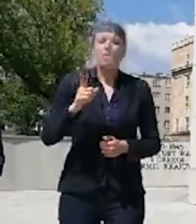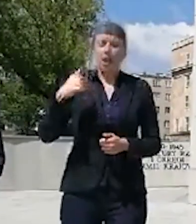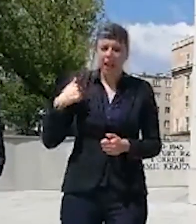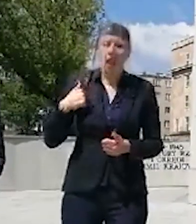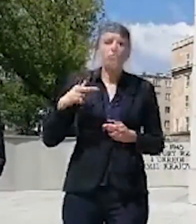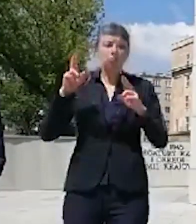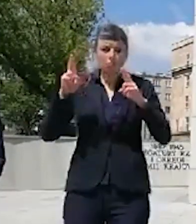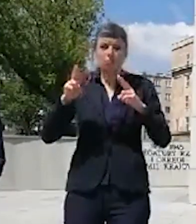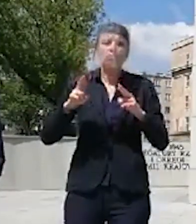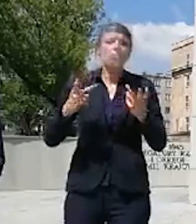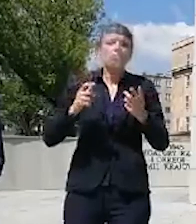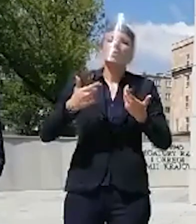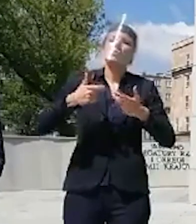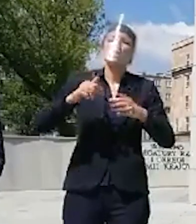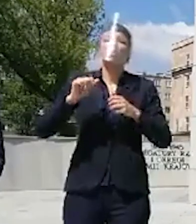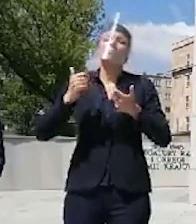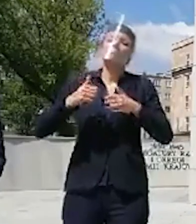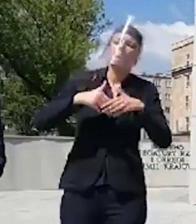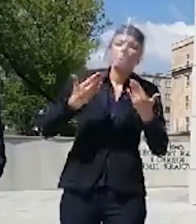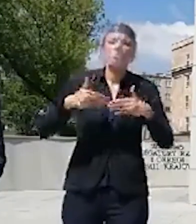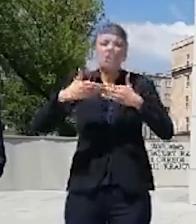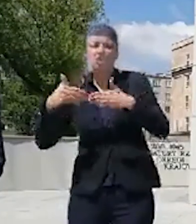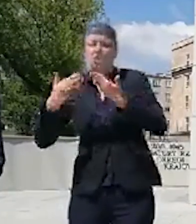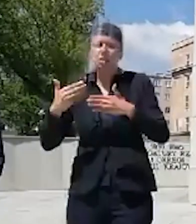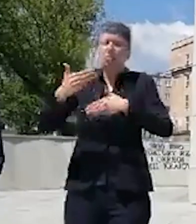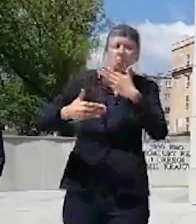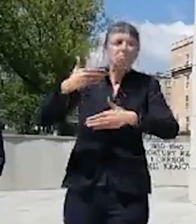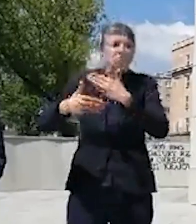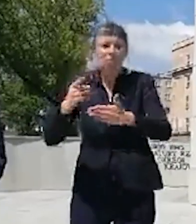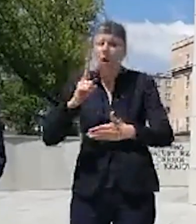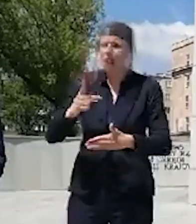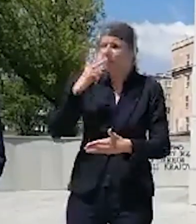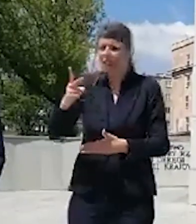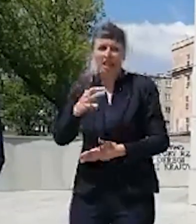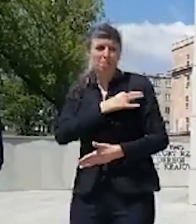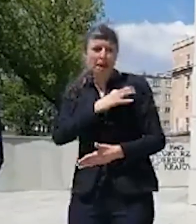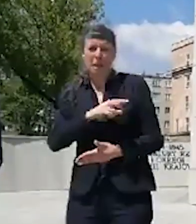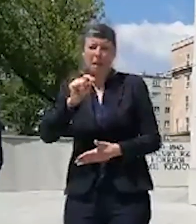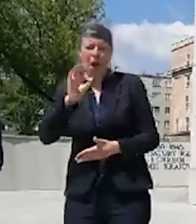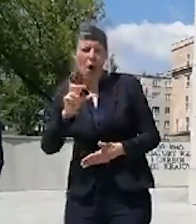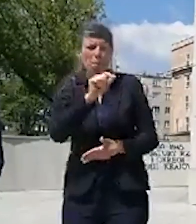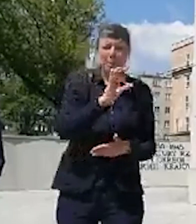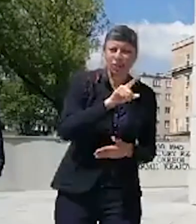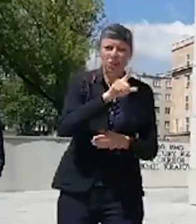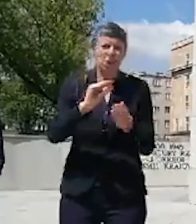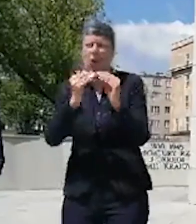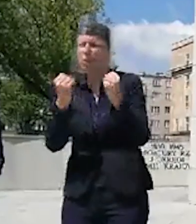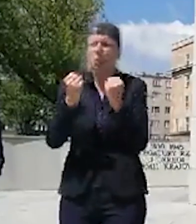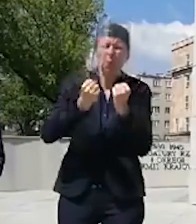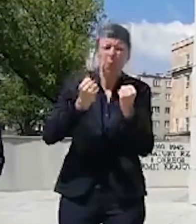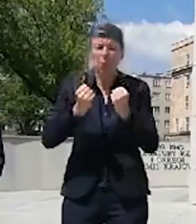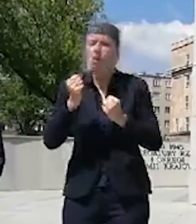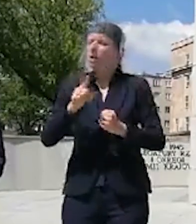nogi. Że i PiS, i Platforma, i wszyscy uczestnicy tej gry tak kombinują, że nie ma możliwości, żeby za chwilę się w tym wyścigu nie